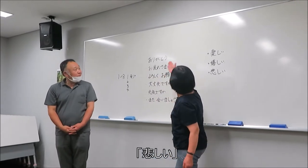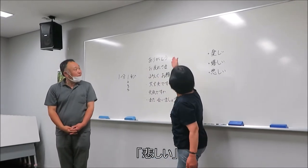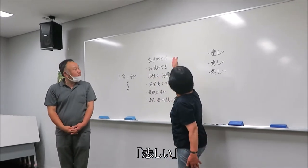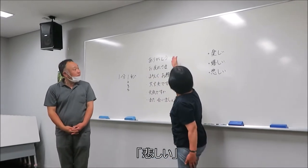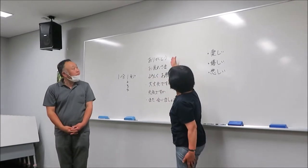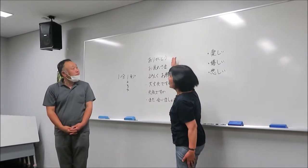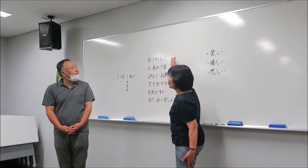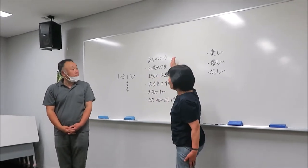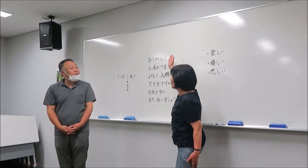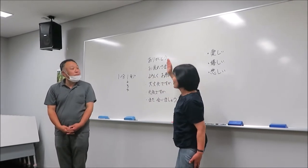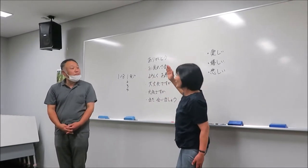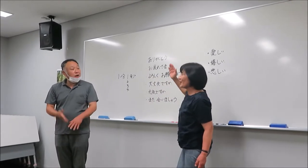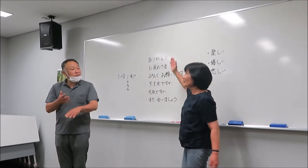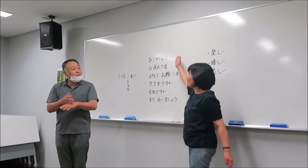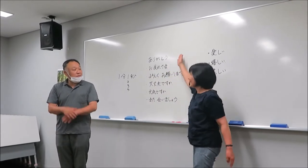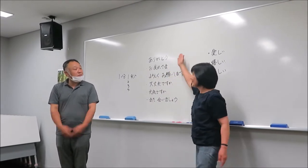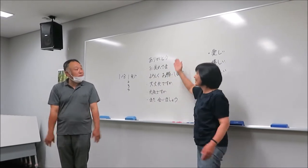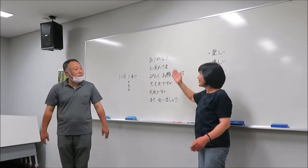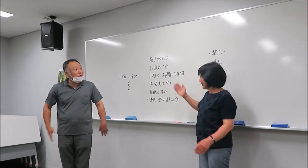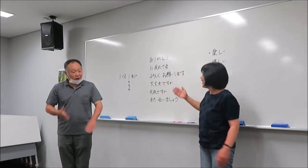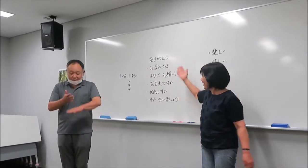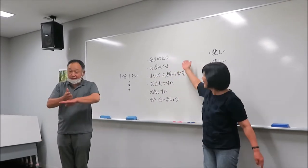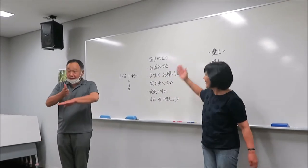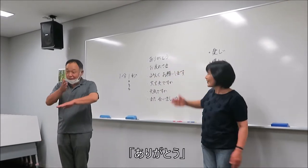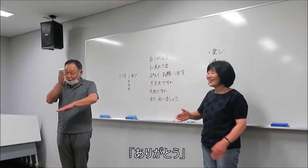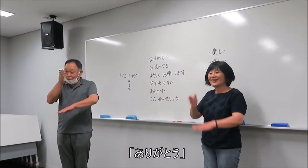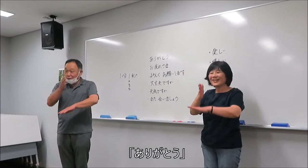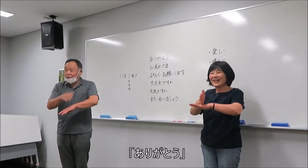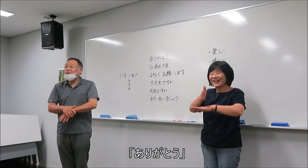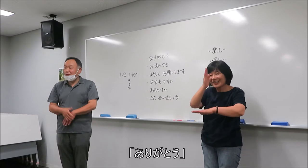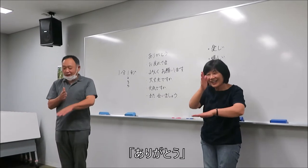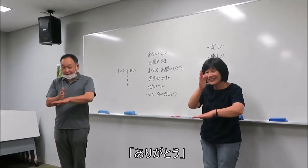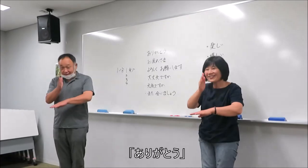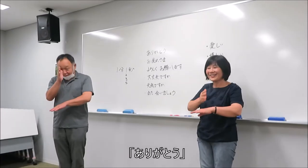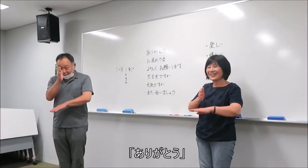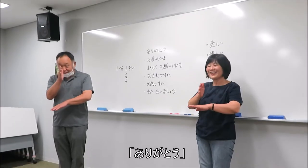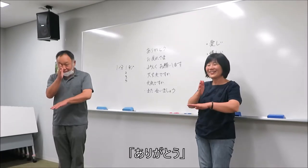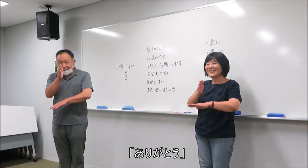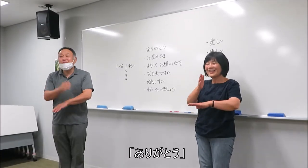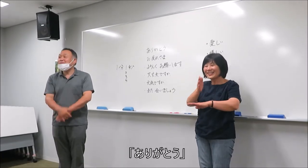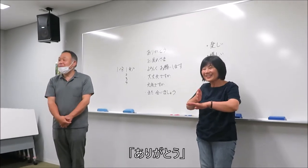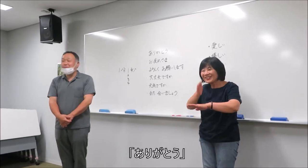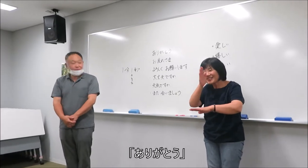ゃあ、ありがとう。これを覚えてほしいですね。ありがとう。 ありがとう。 お母さんにもしてね。